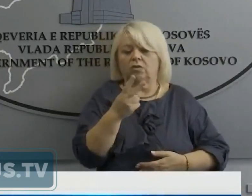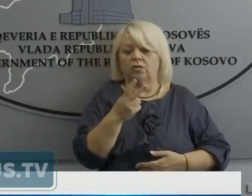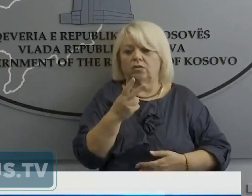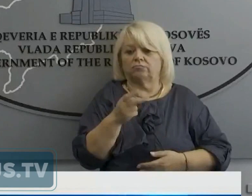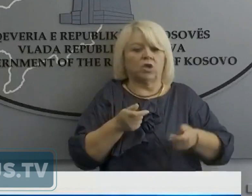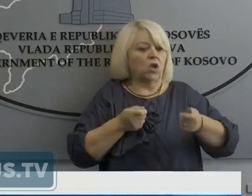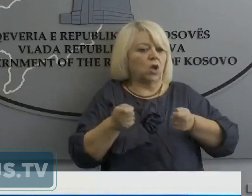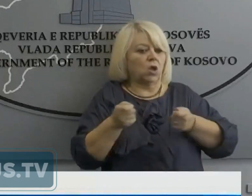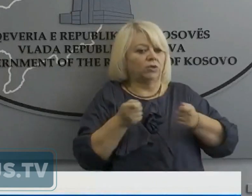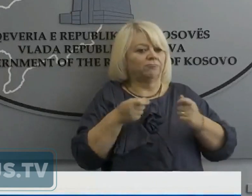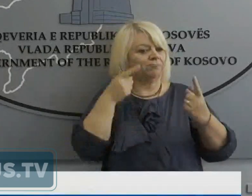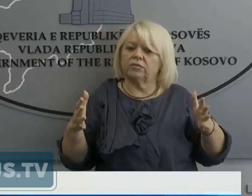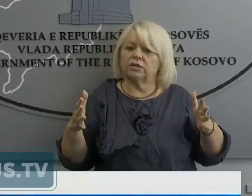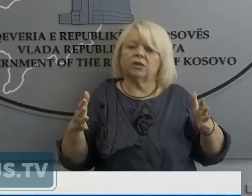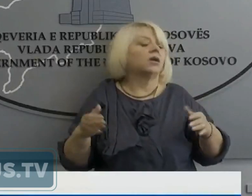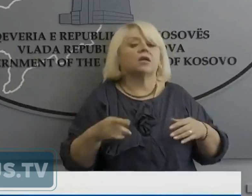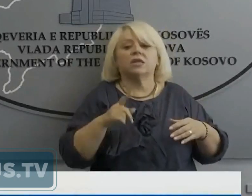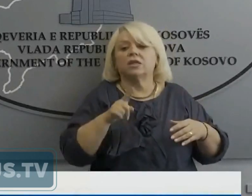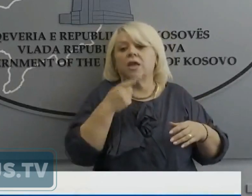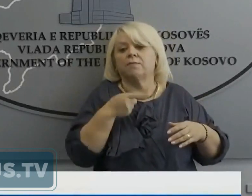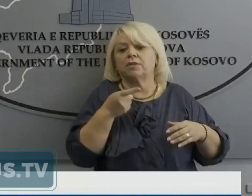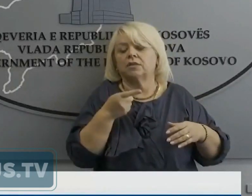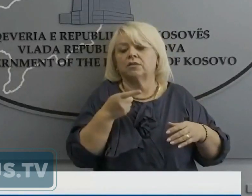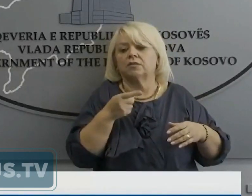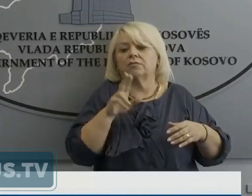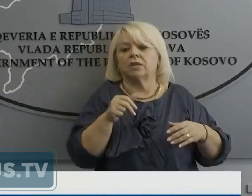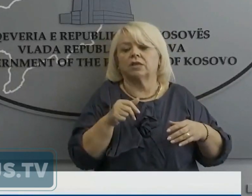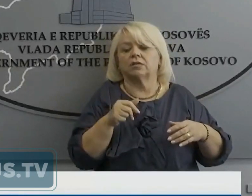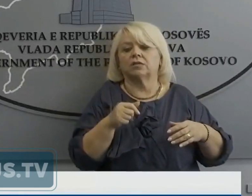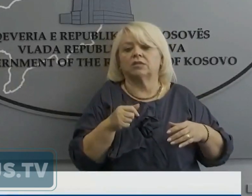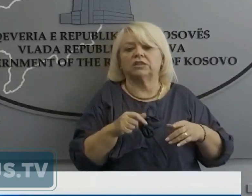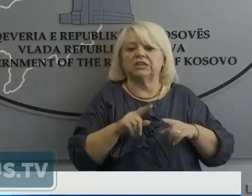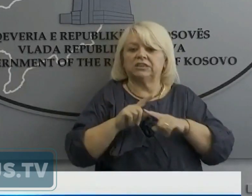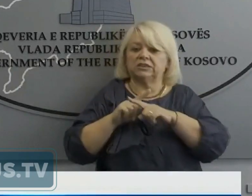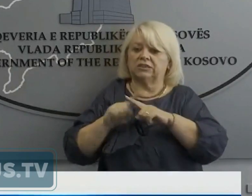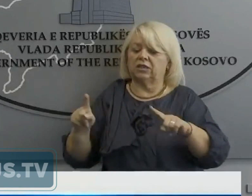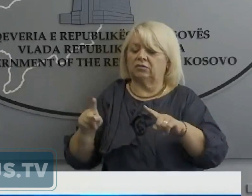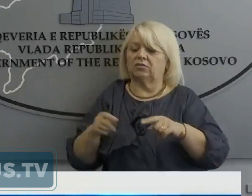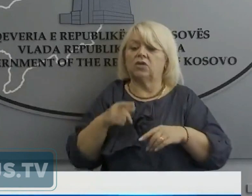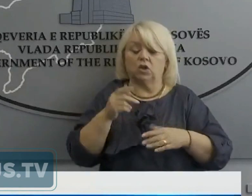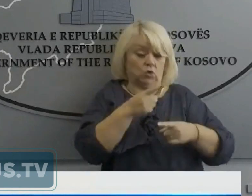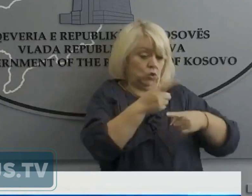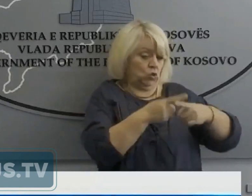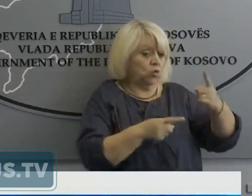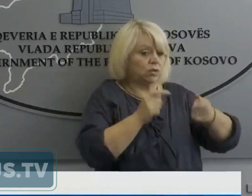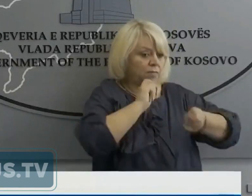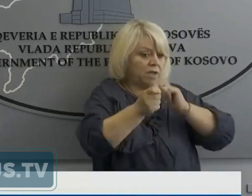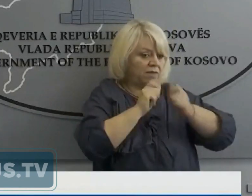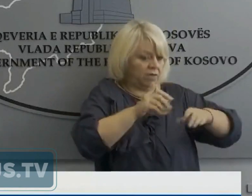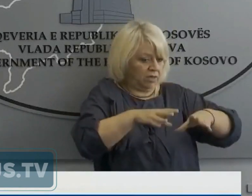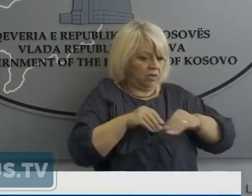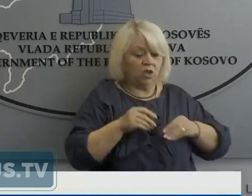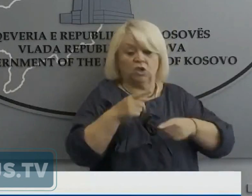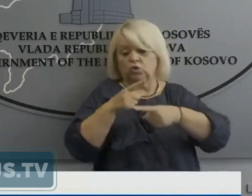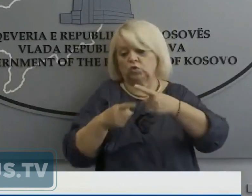kenë qenë koordinuar me një qëllim të vetëm, të japin jetë një skenari alternativ ku vetëm gjysma e marrëveshjes zbatohet